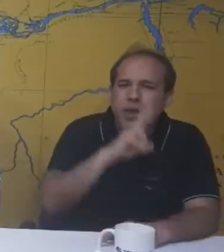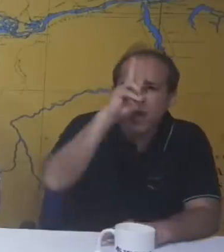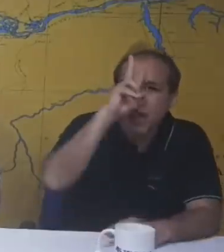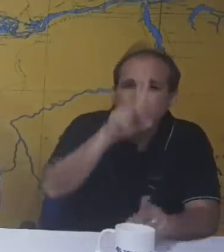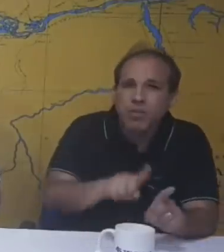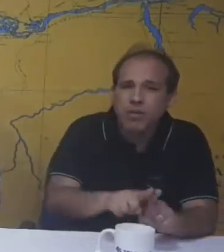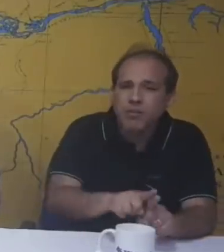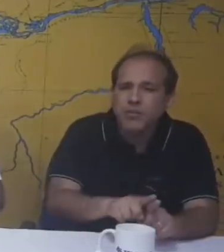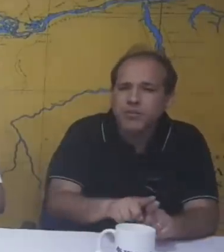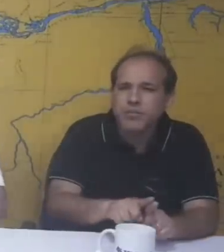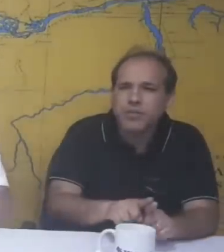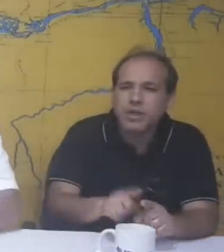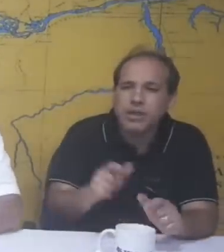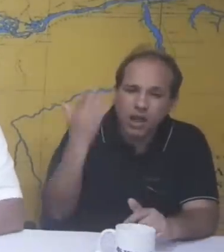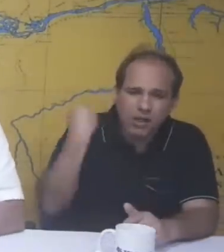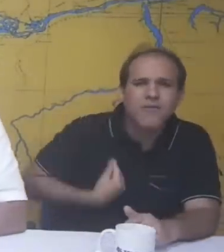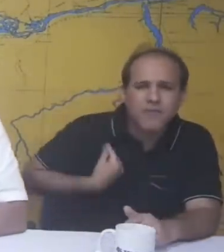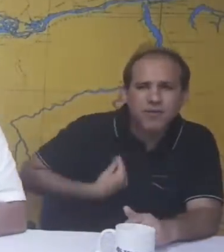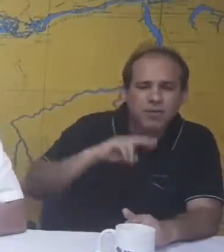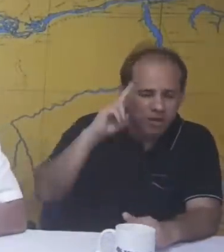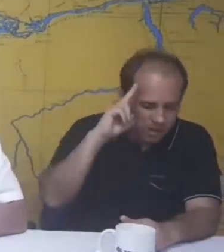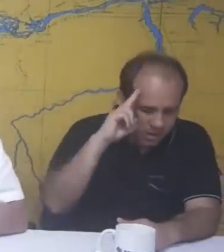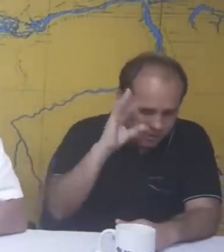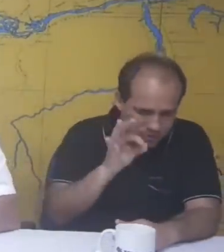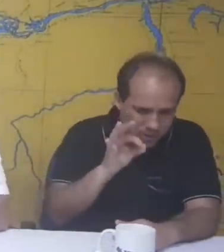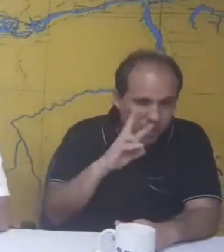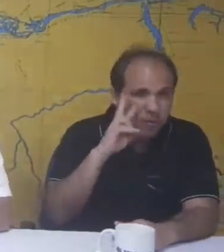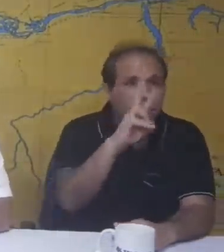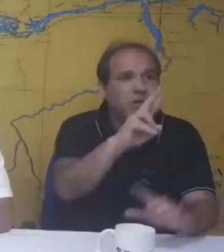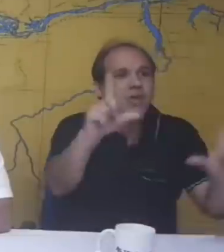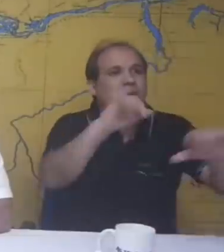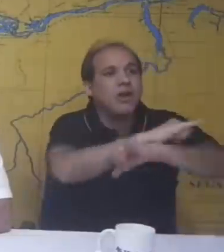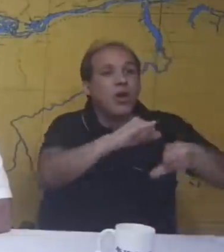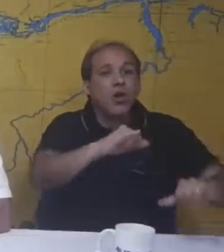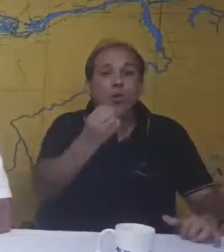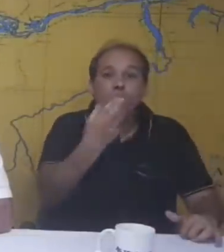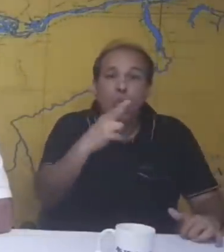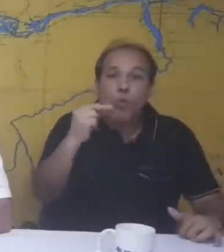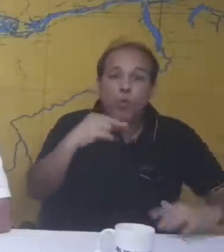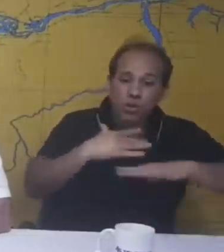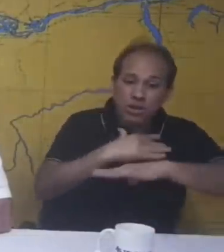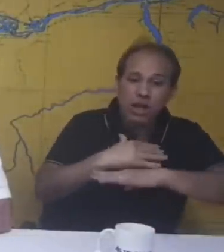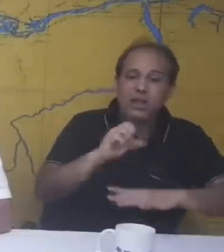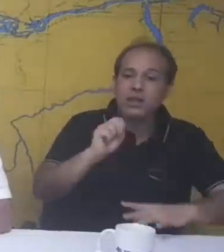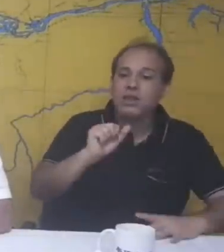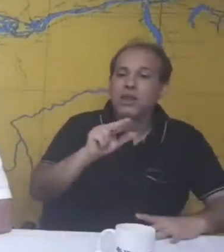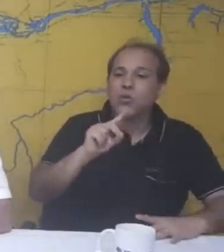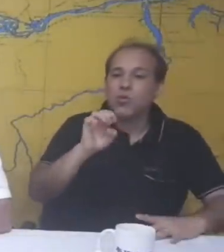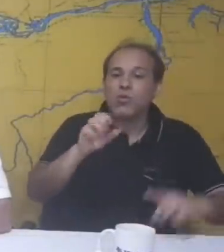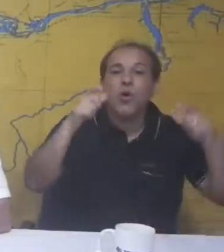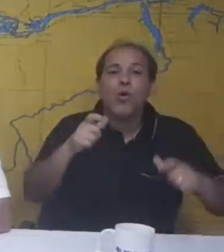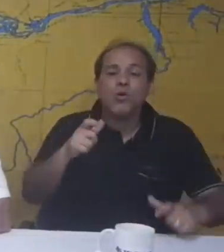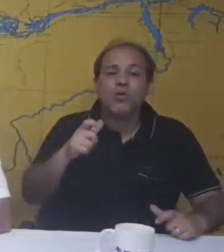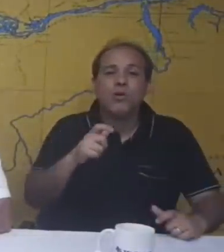lembro, eu tava no Exército Nativa, daí pintou na televisão assim: ouro na cidade de Saúde, Bahia, pé de Jacobina. Eu tava de